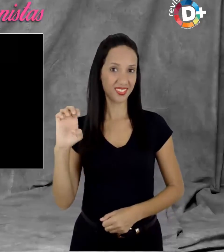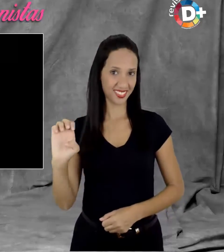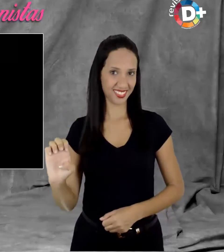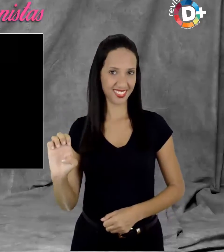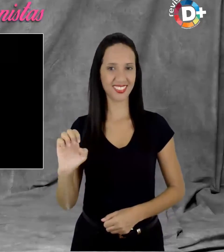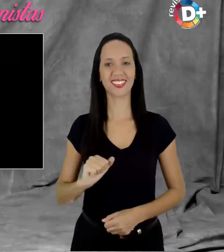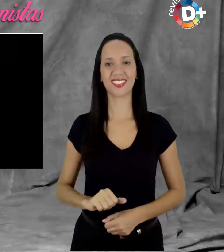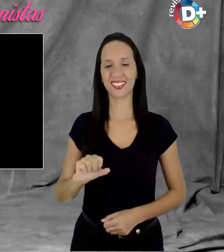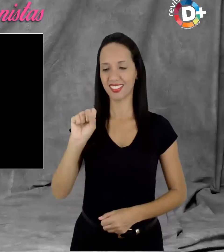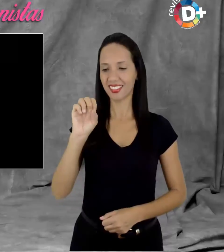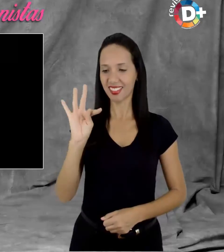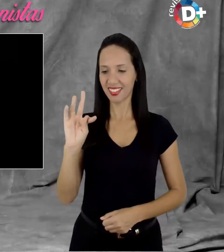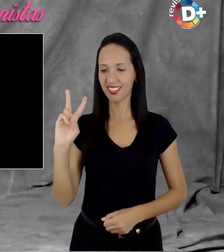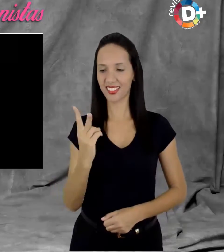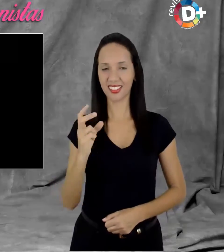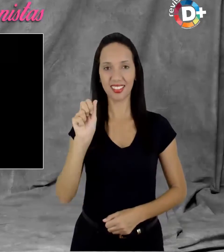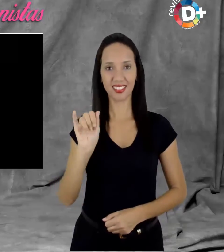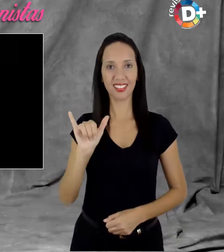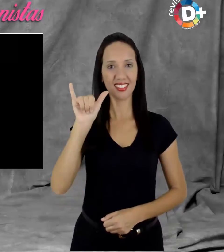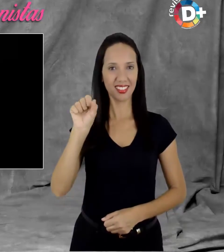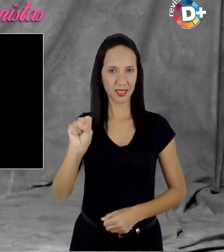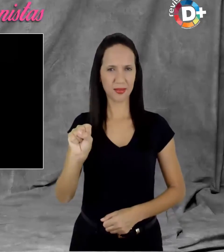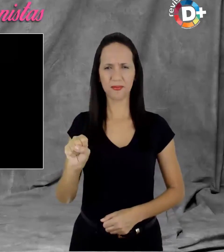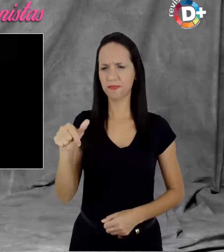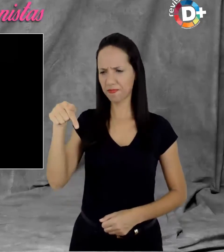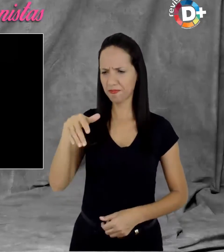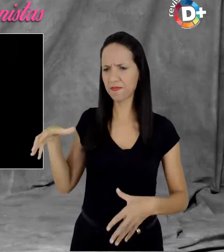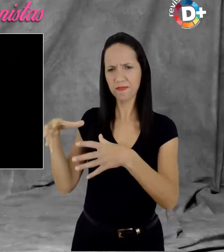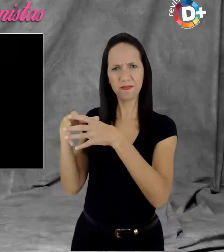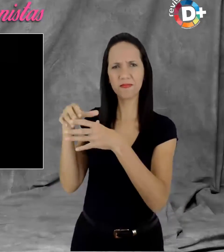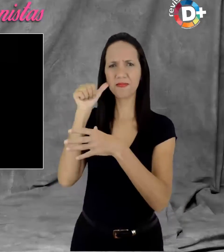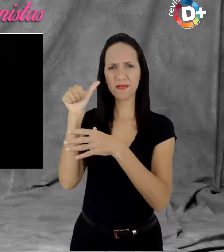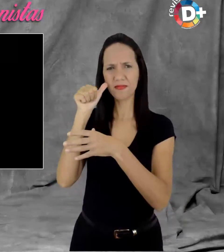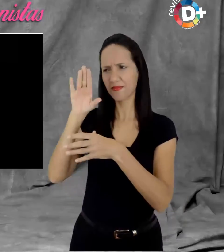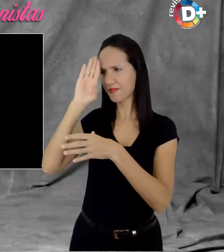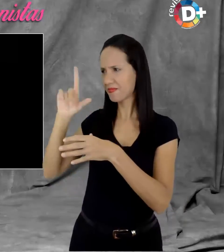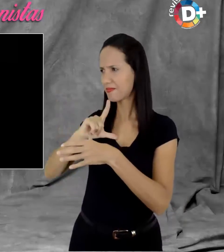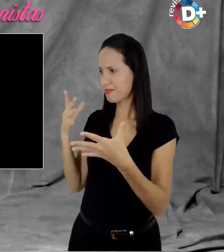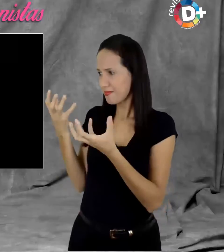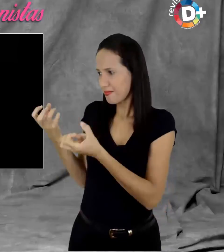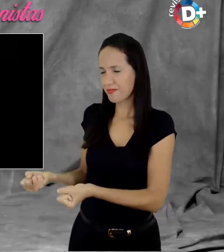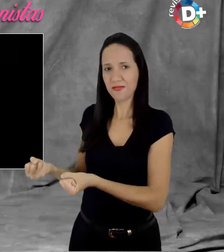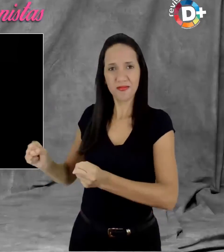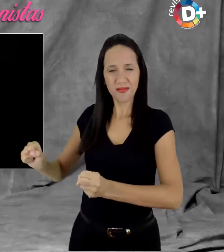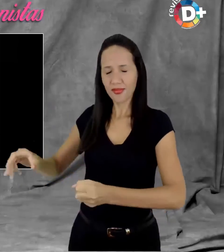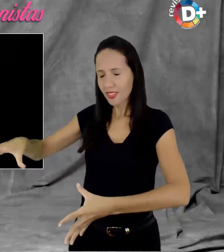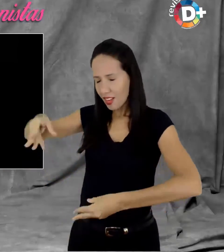Satou, Suzette Iezaki Yamashiro e Thaís Martinez. 7 mulheres